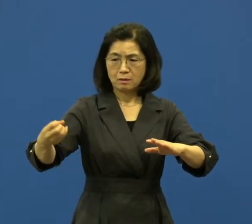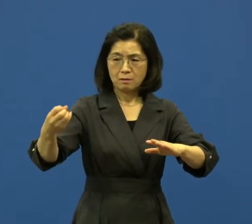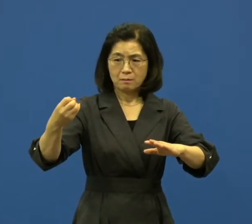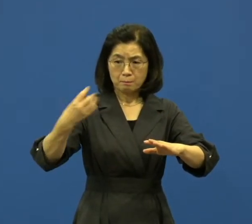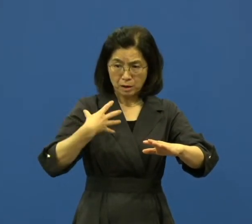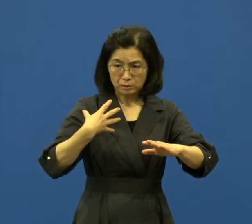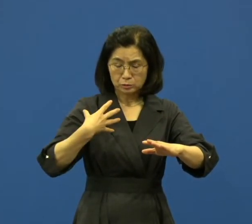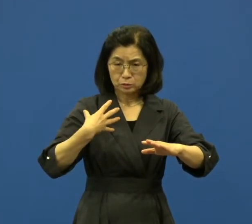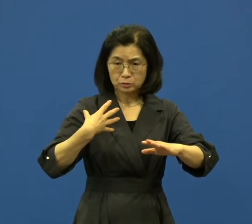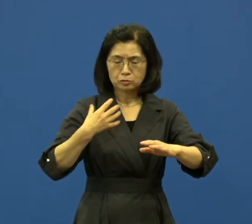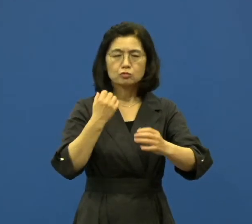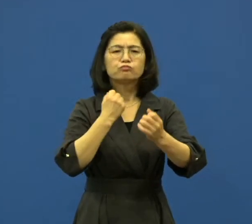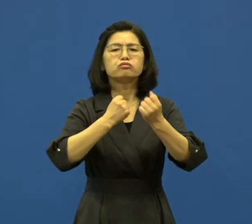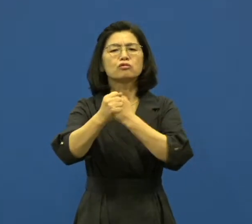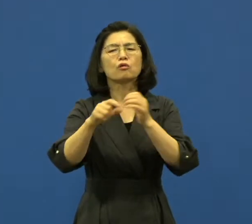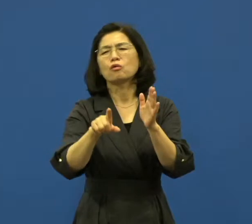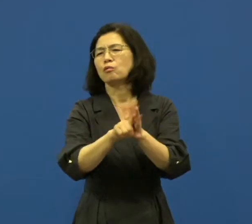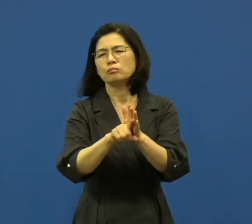그는 믿지 않았습니다.